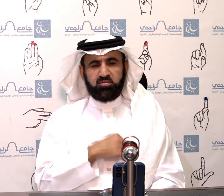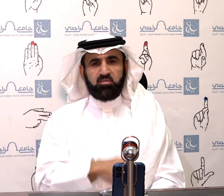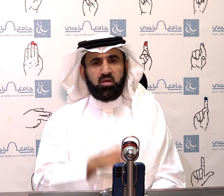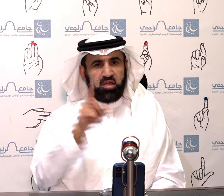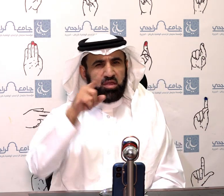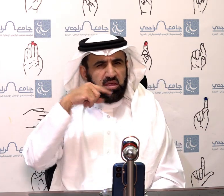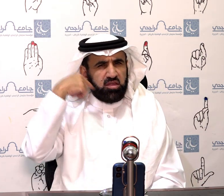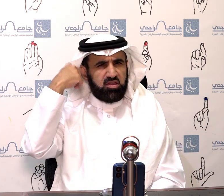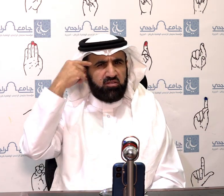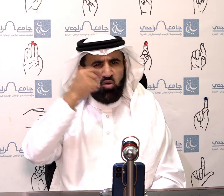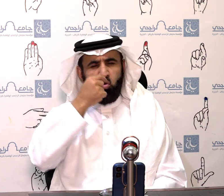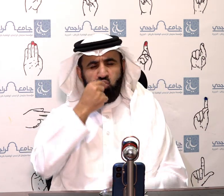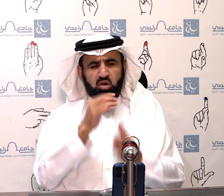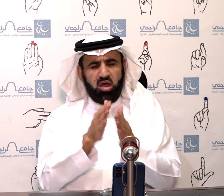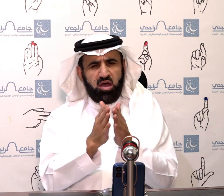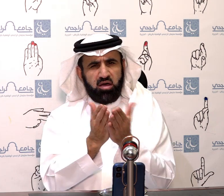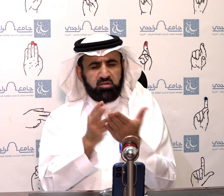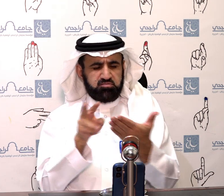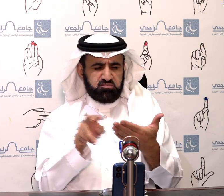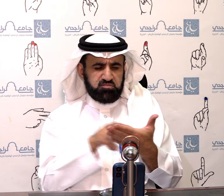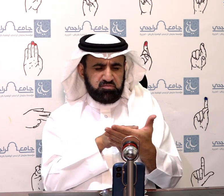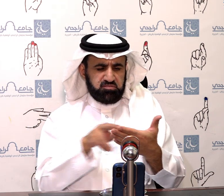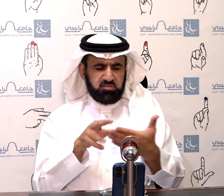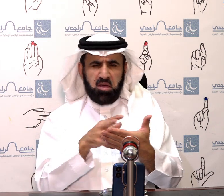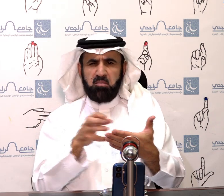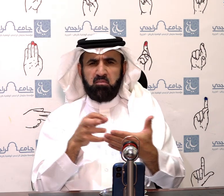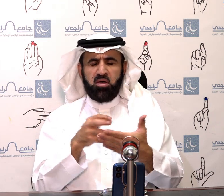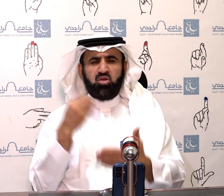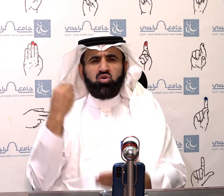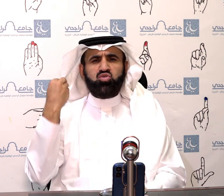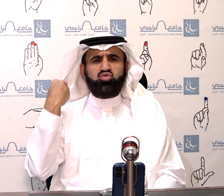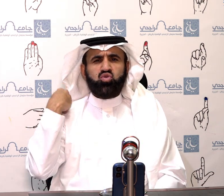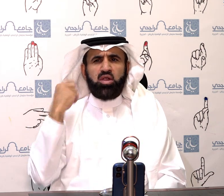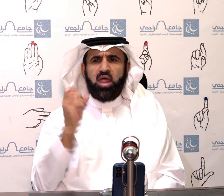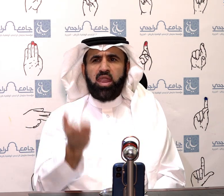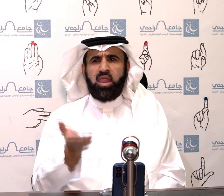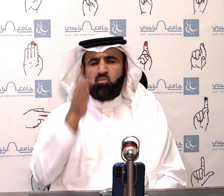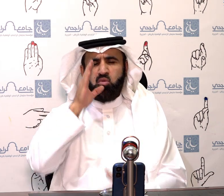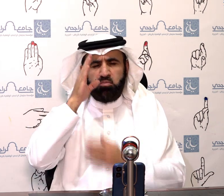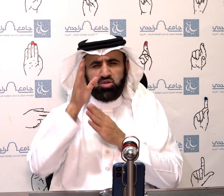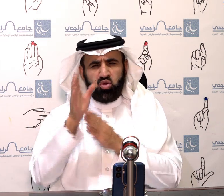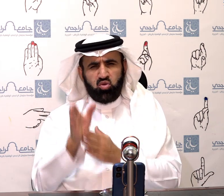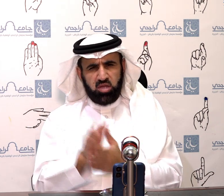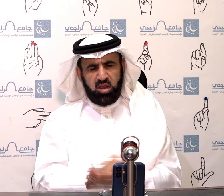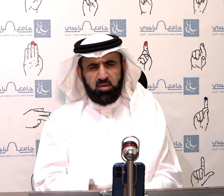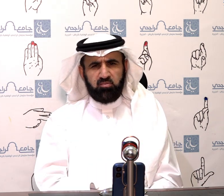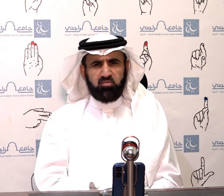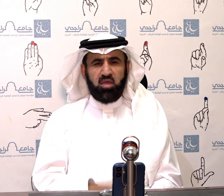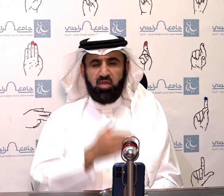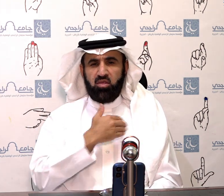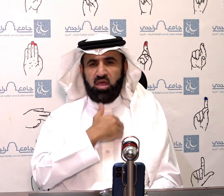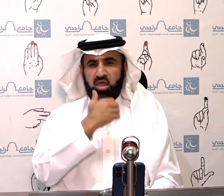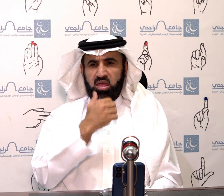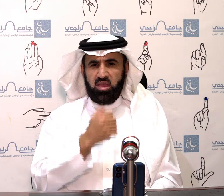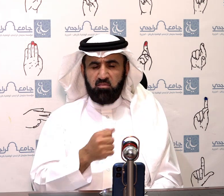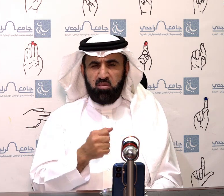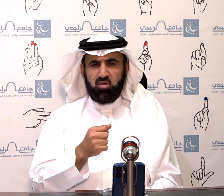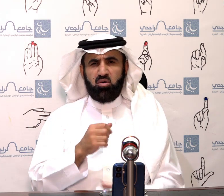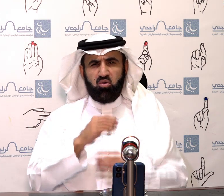لكتاب ربه جل وعلا وسنة نبيه، يدرك أن التقوى هي جماع وسبب